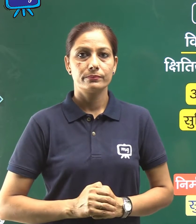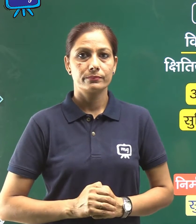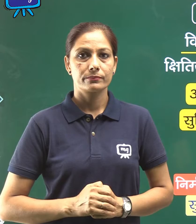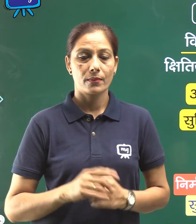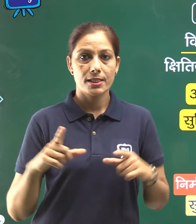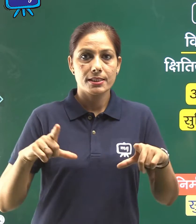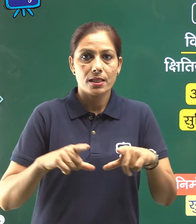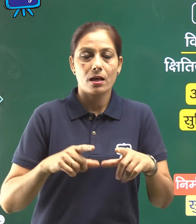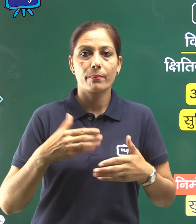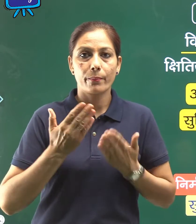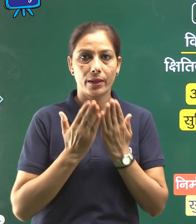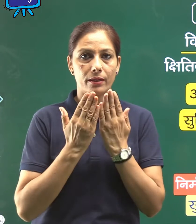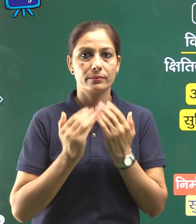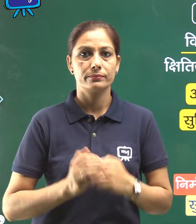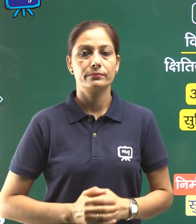सार पढ़ा,